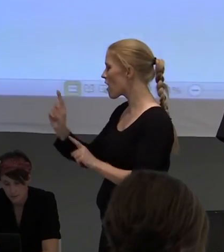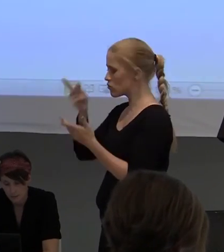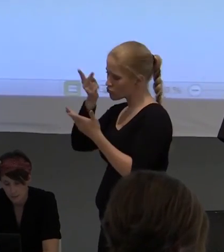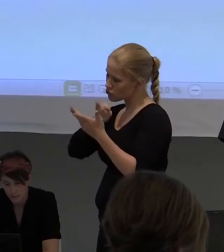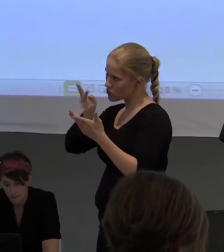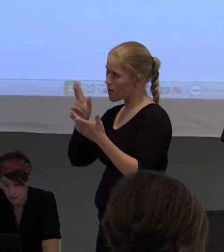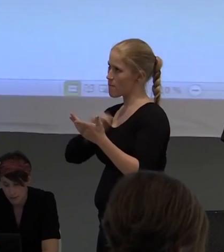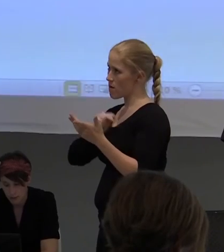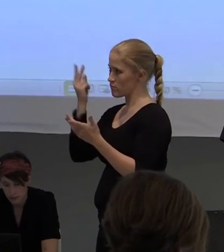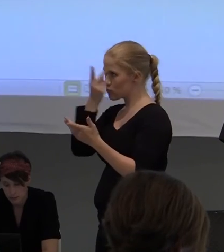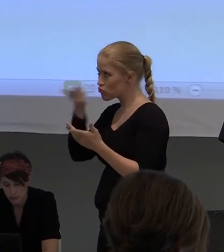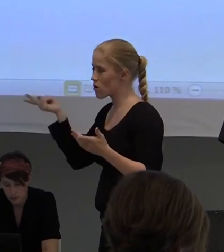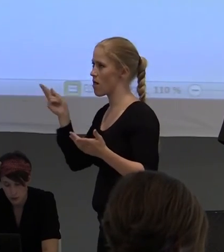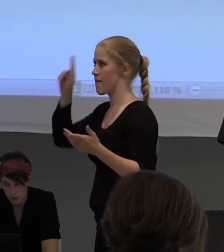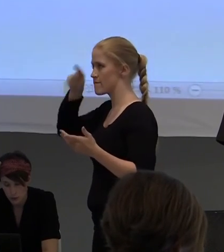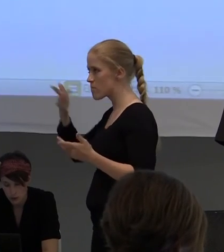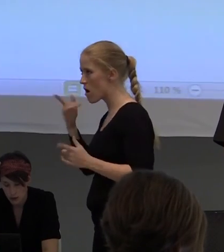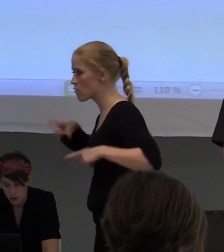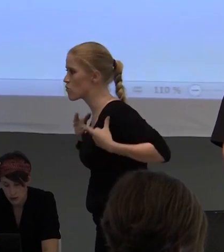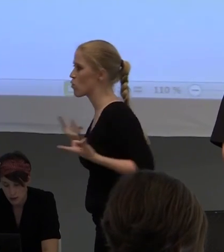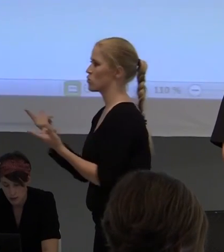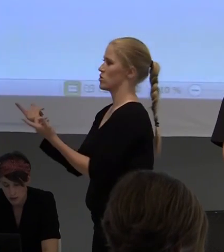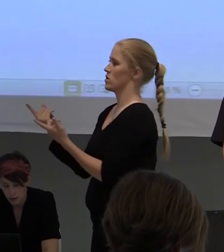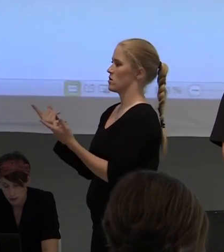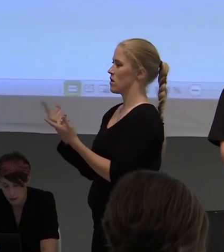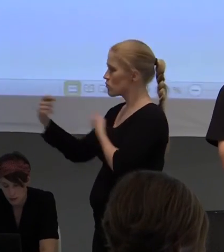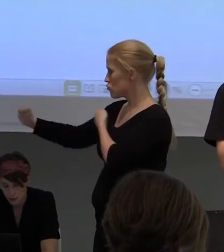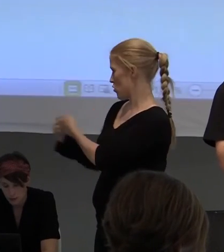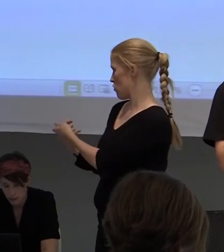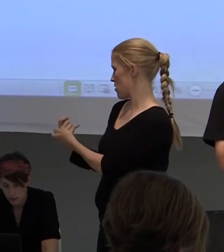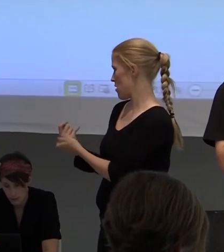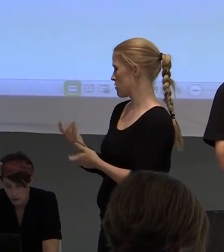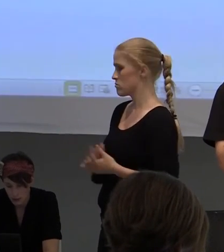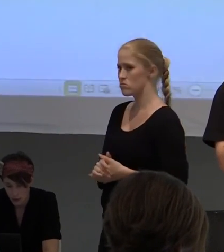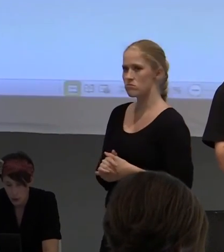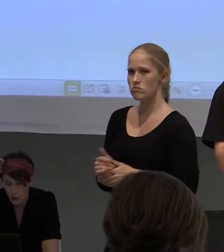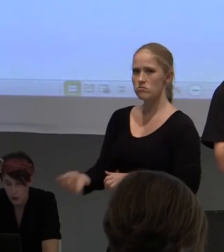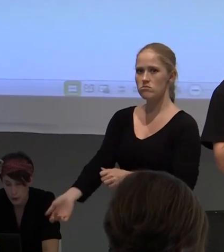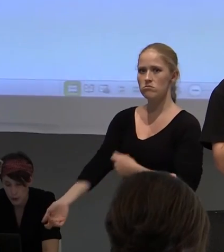žáků dost často se stává, že každý to chápe trošku jinak, trochu po svém.